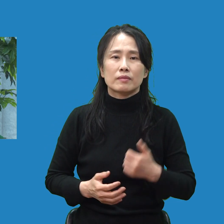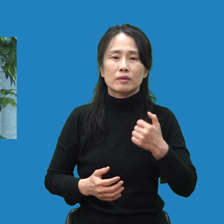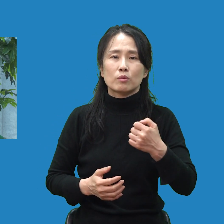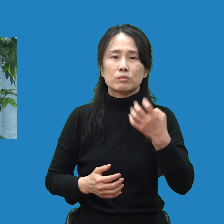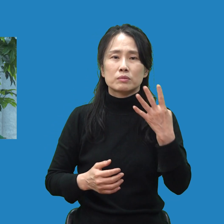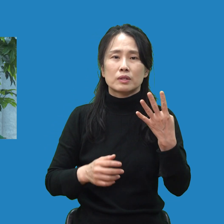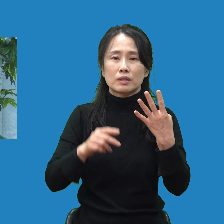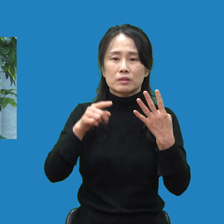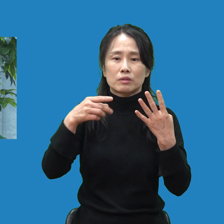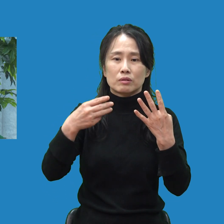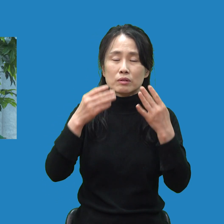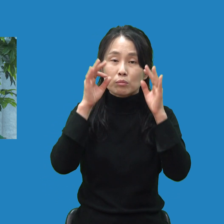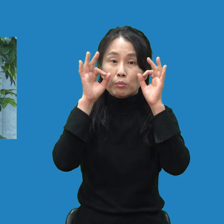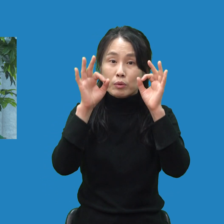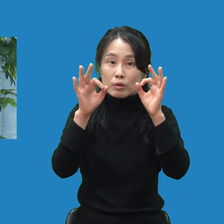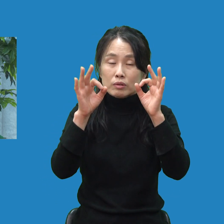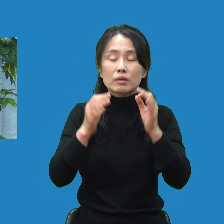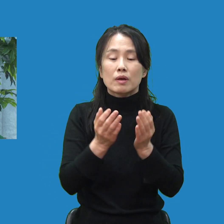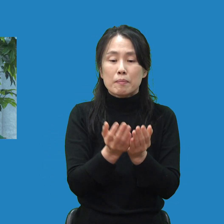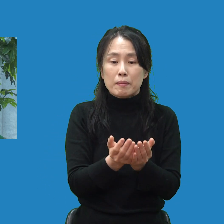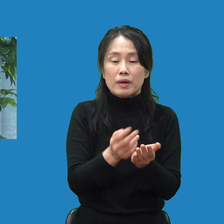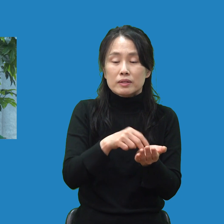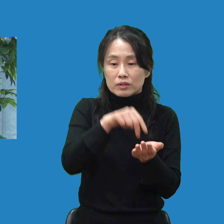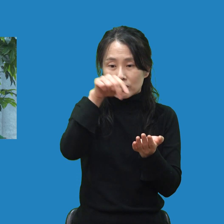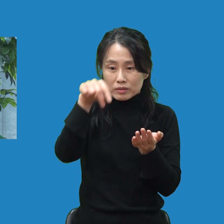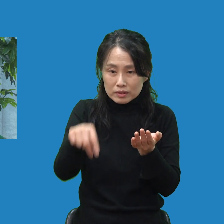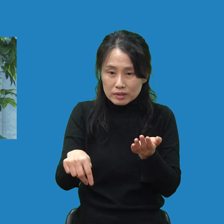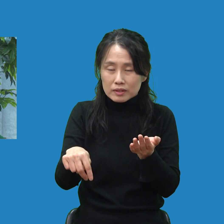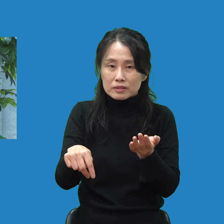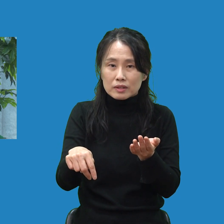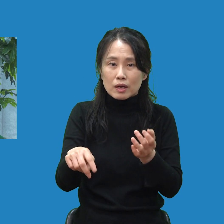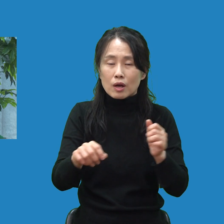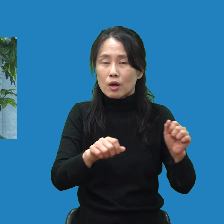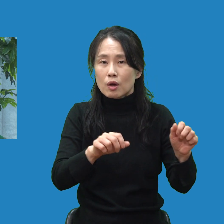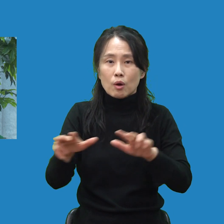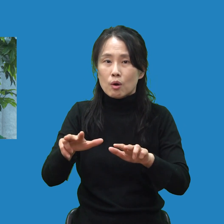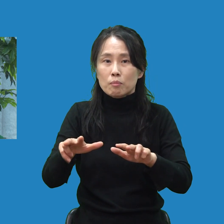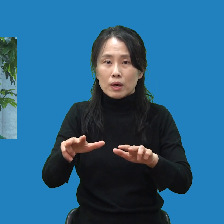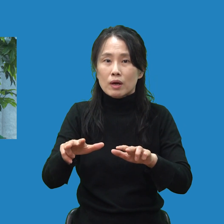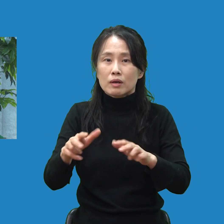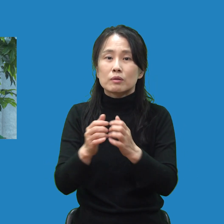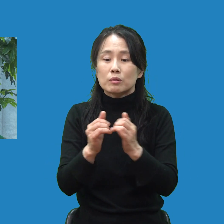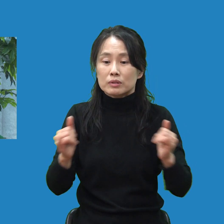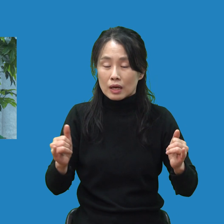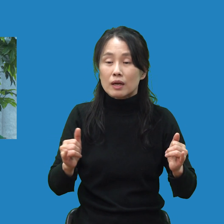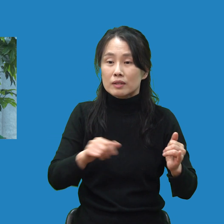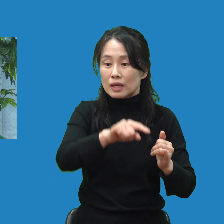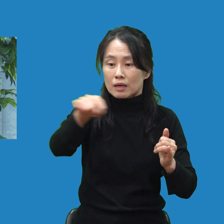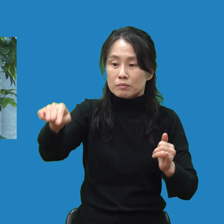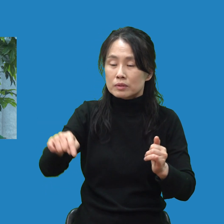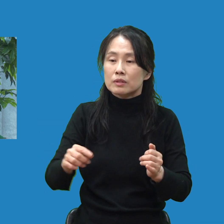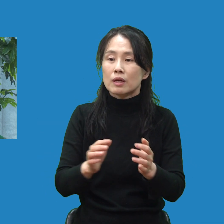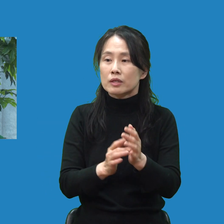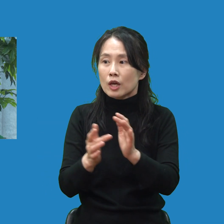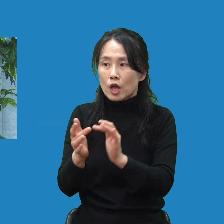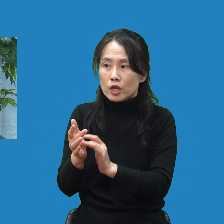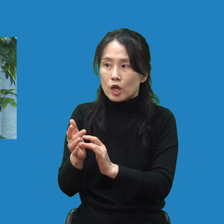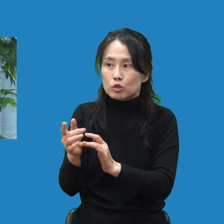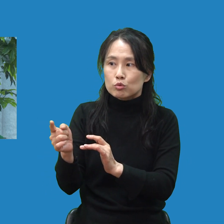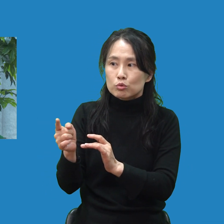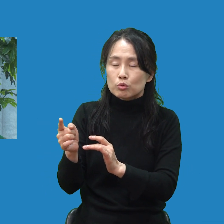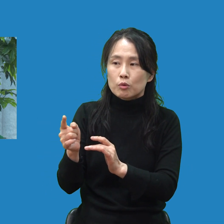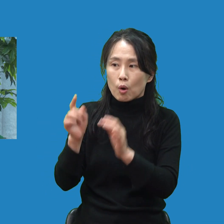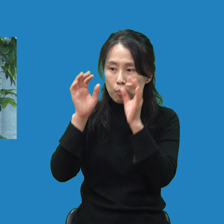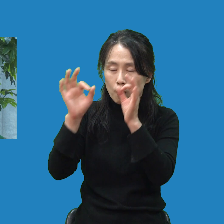54절에 보면 거기서도 배에서 내리자 곧바로 사람들이 예수신 줄